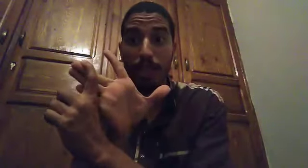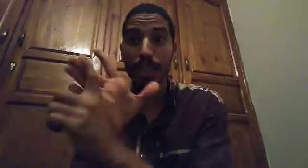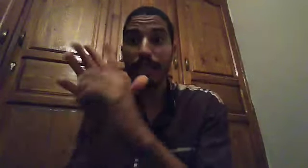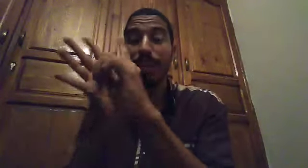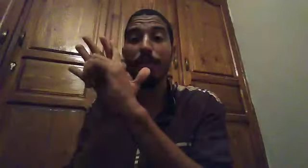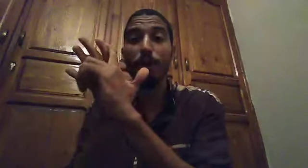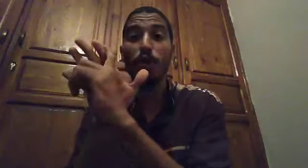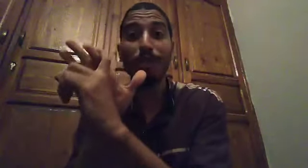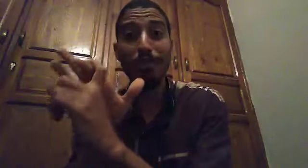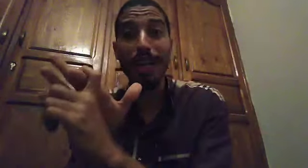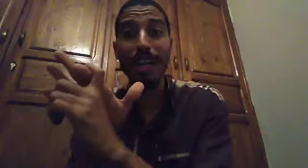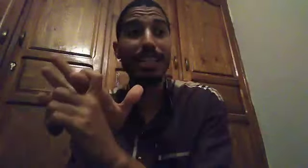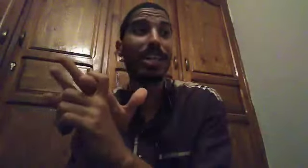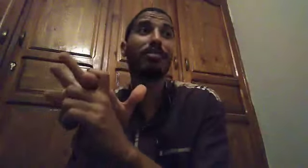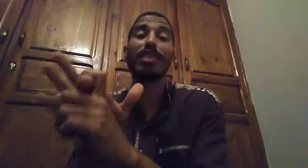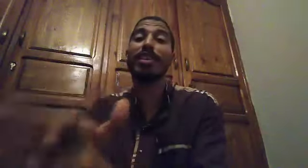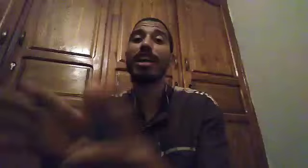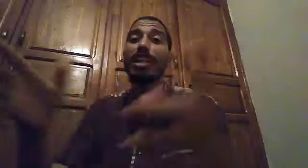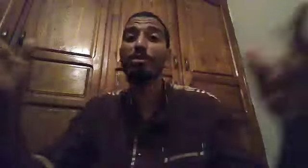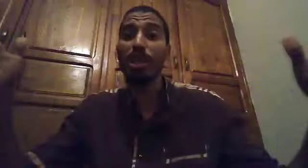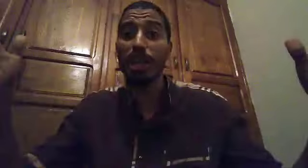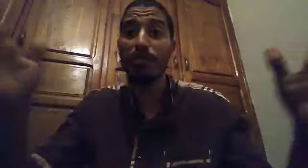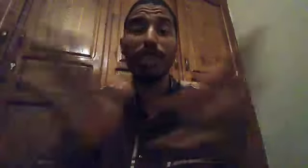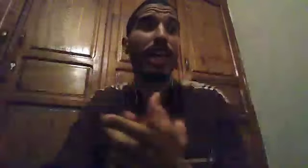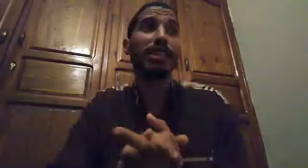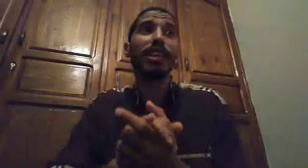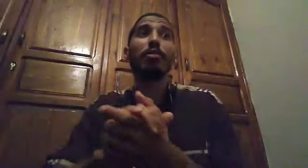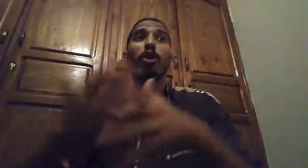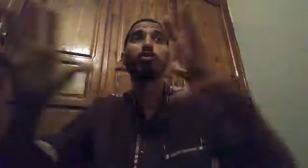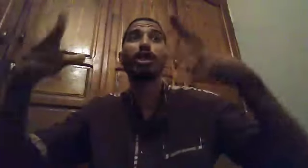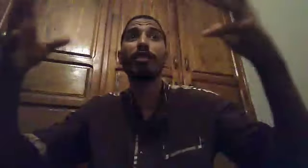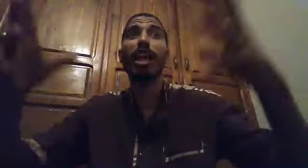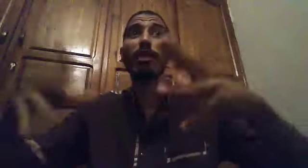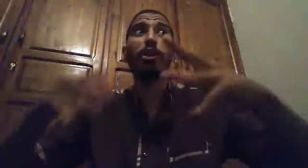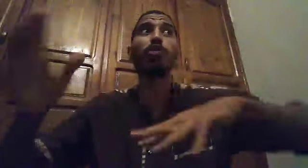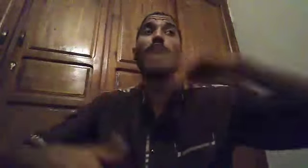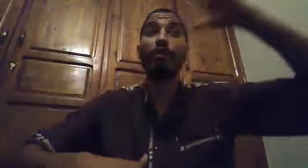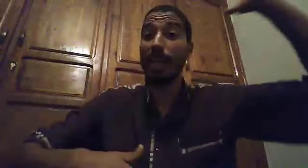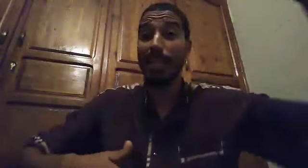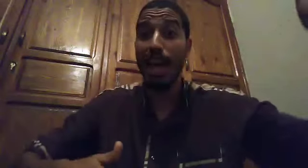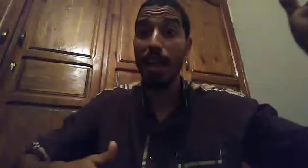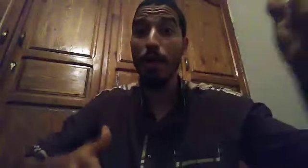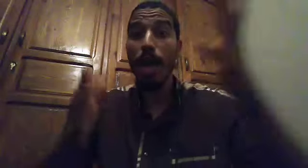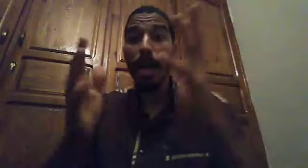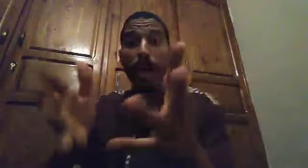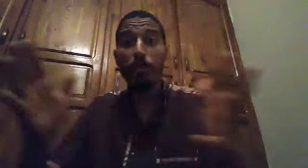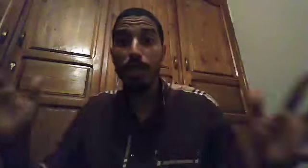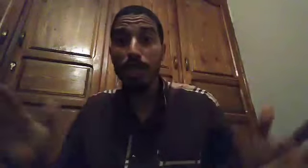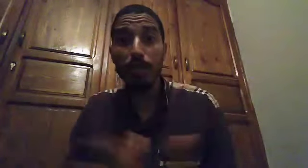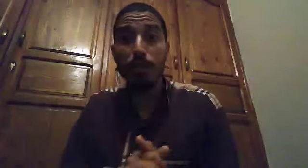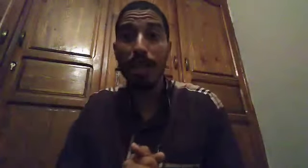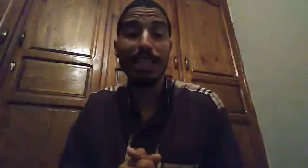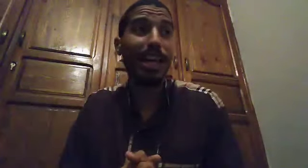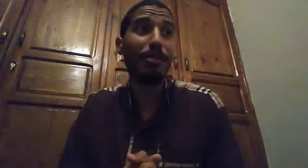مارتينيز، رابعهم دي ماريا اللي شارك في النهائي اللي ما شاركش في النهائي ديال المانو بزاف، قال لك بلي كان في كاس العالم كان ممكن يجيب لهم كاس العالم حتى